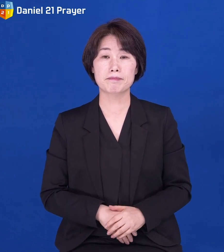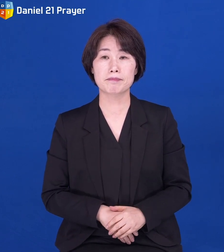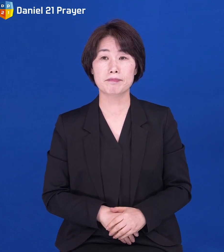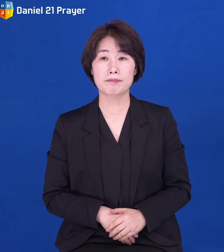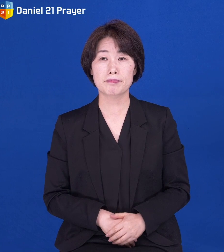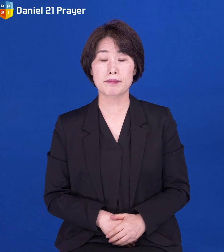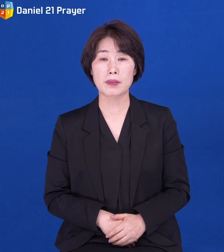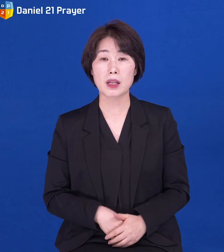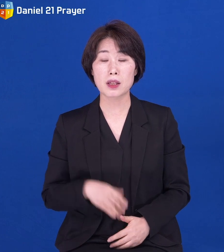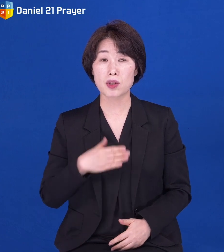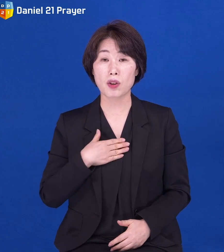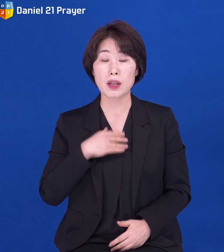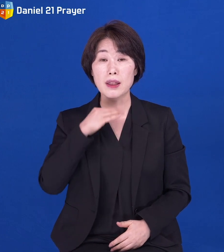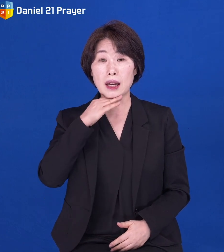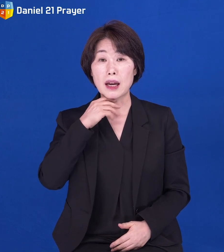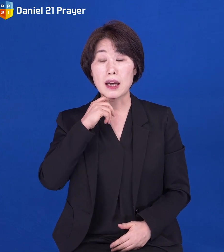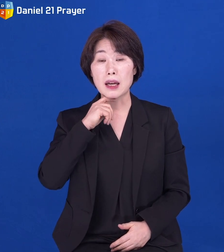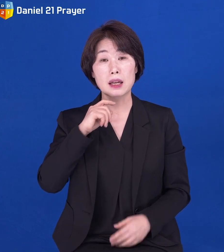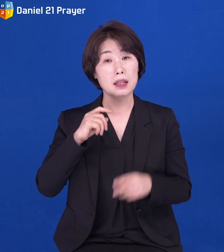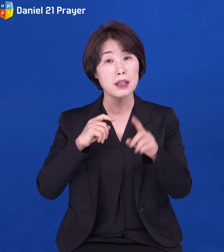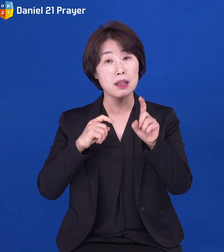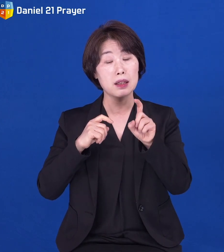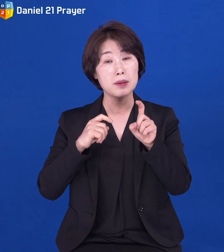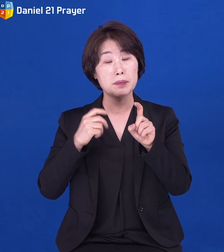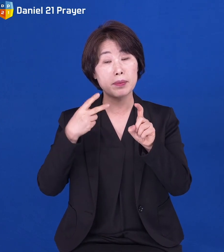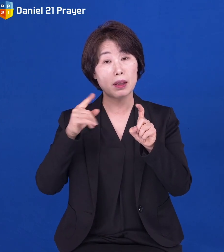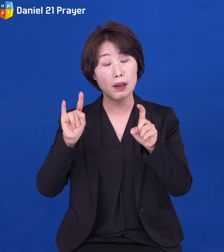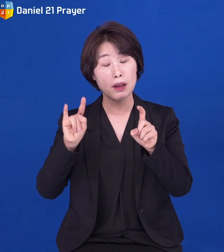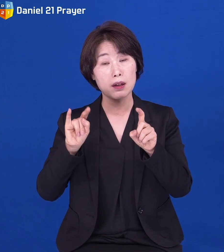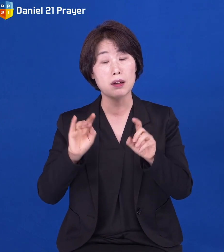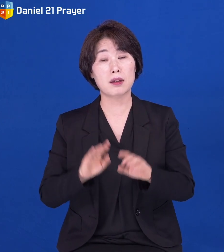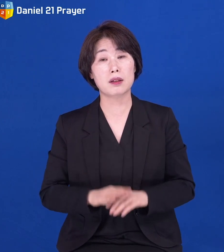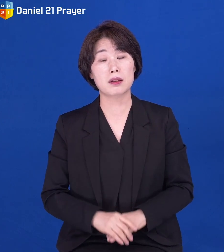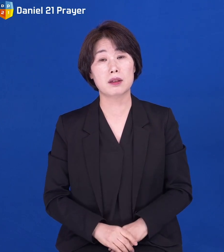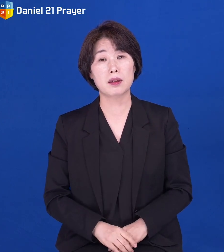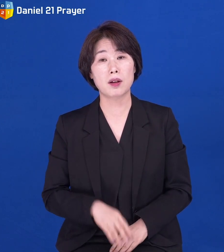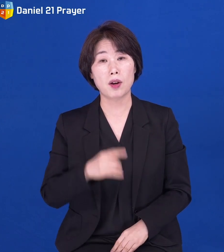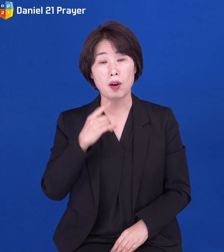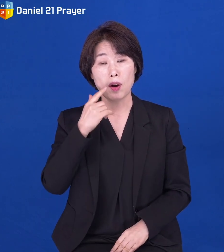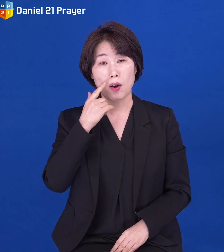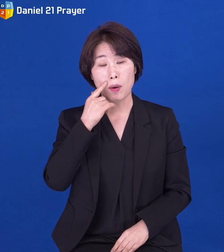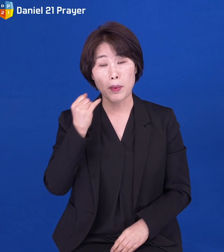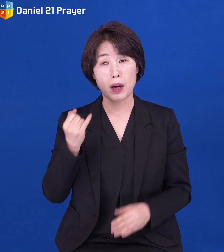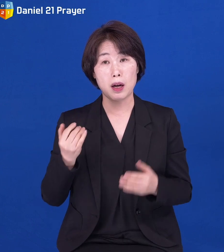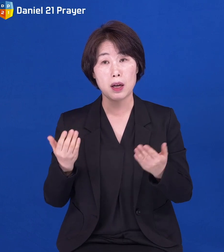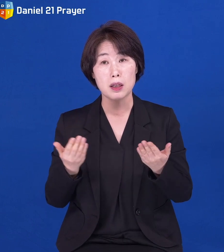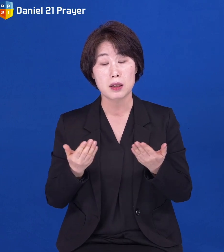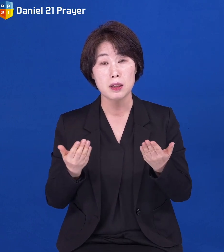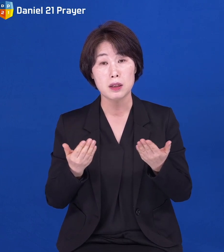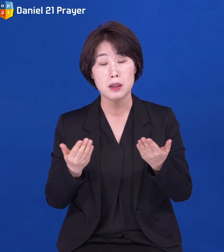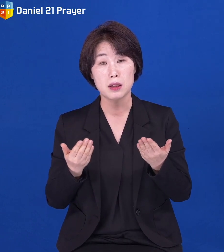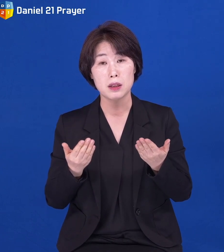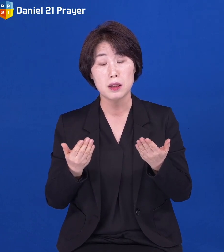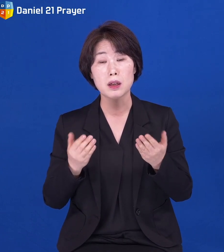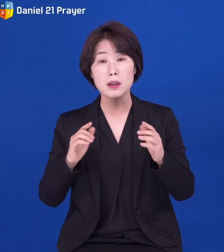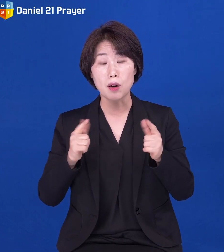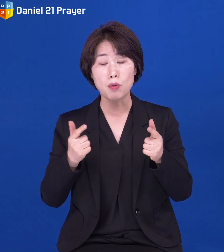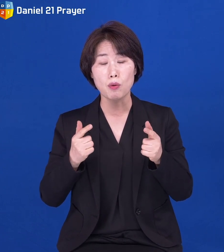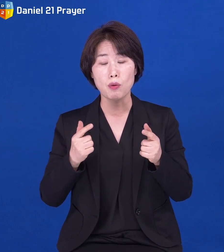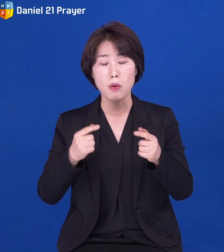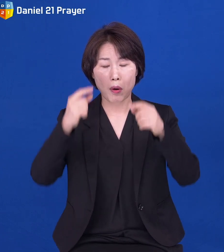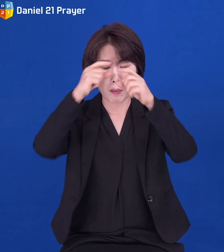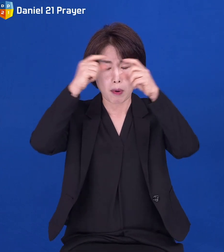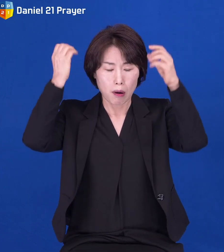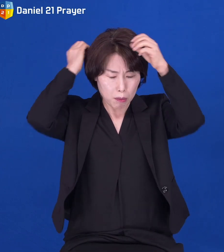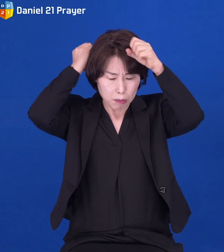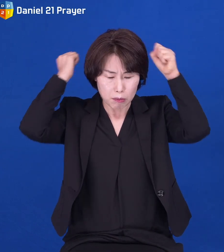10대들이고 저희가, 그리고 저희 엄마가 일을 안 나가시고 이마에 진짜 이 밴드 같은